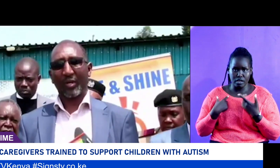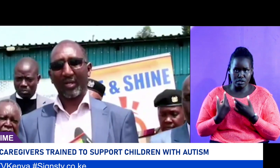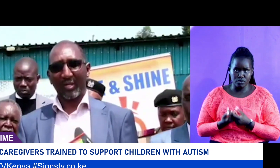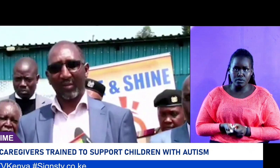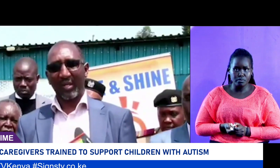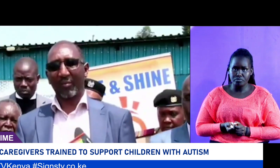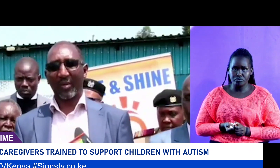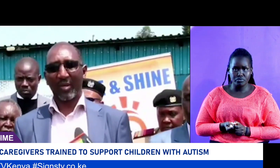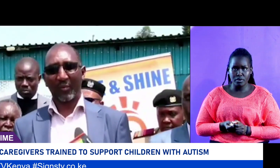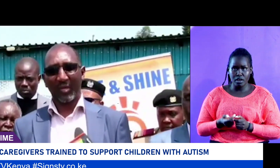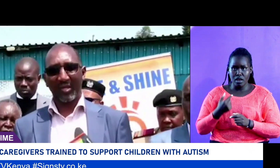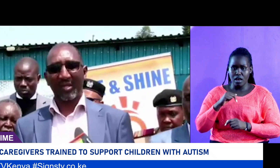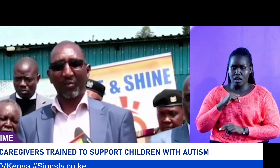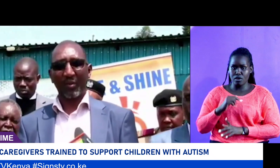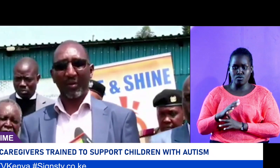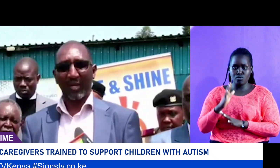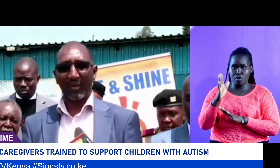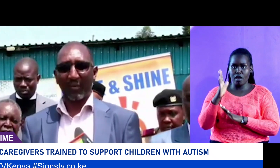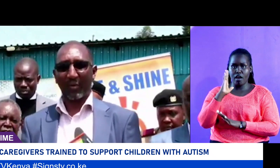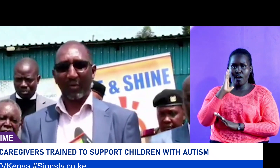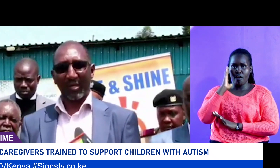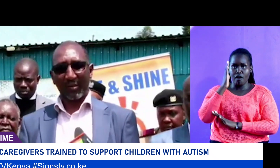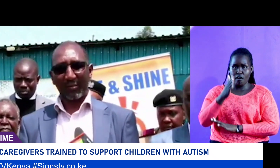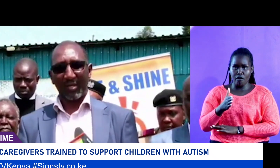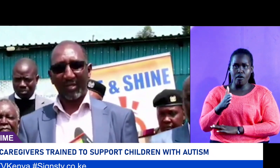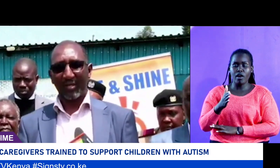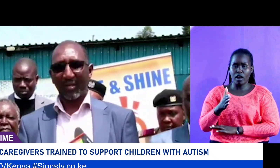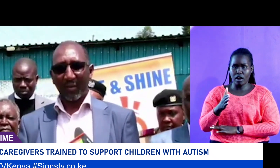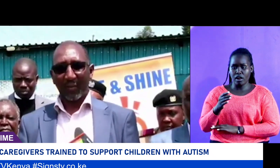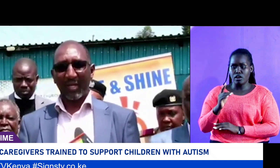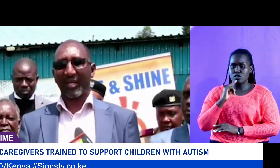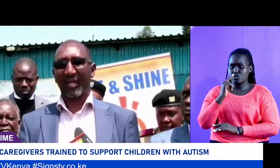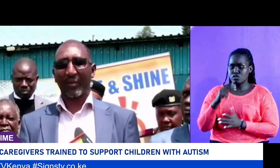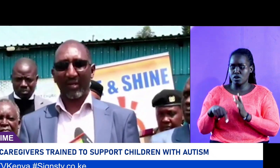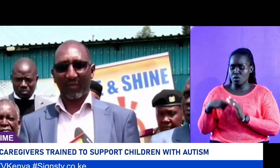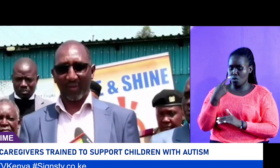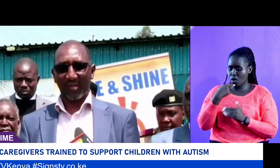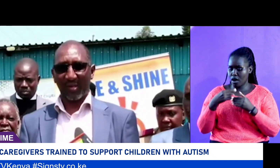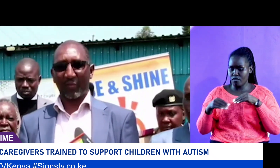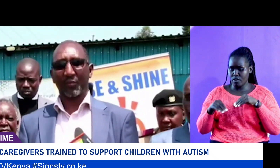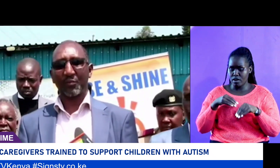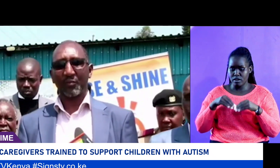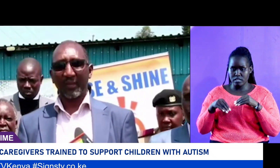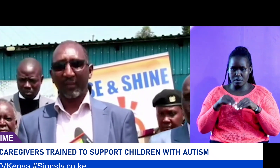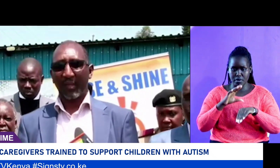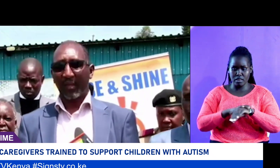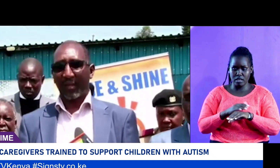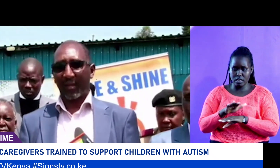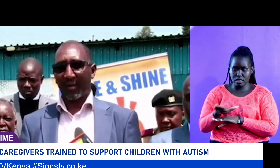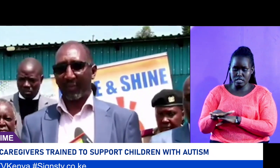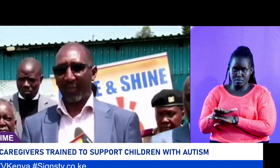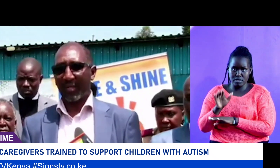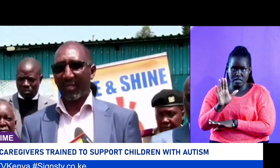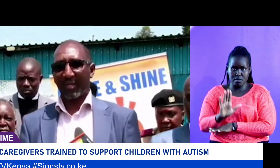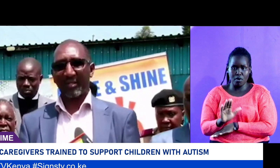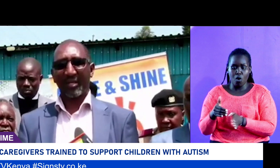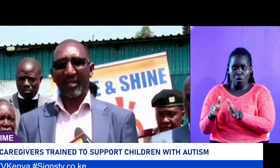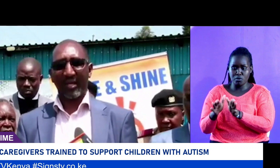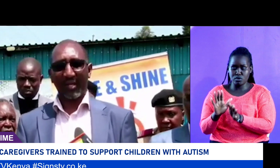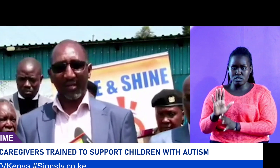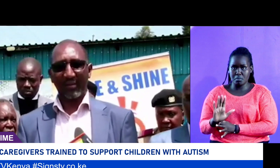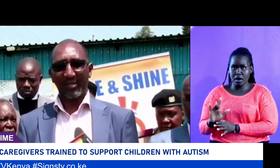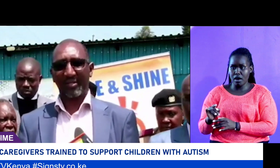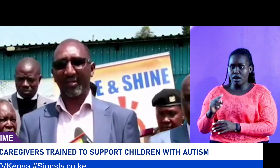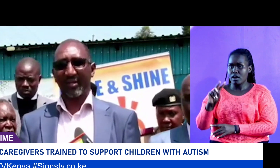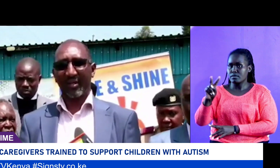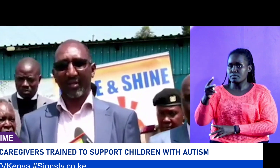tuko katika mstari wa mbele kuhakikisha ya kuwa wale ambao wako na disability wanatengewa nafasi zao. Pili, katika